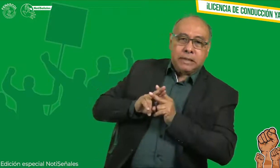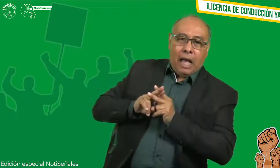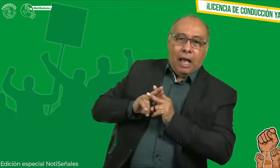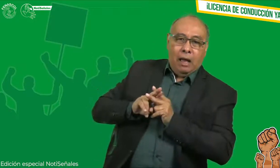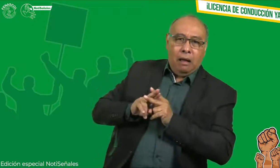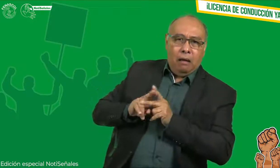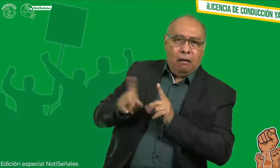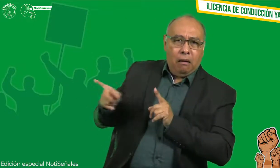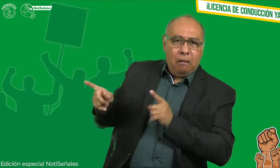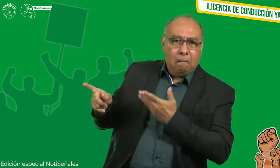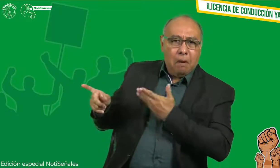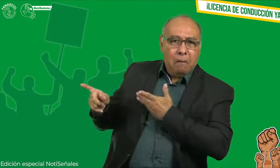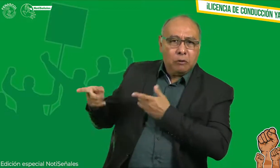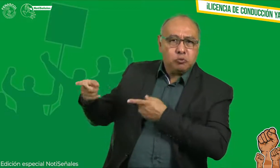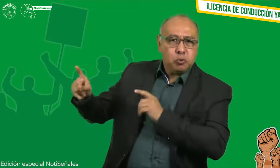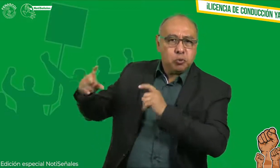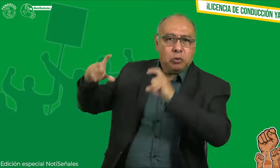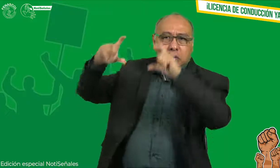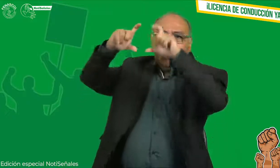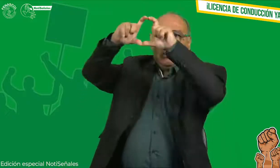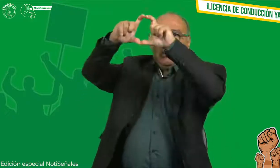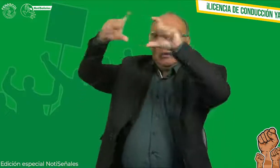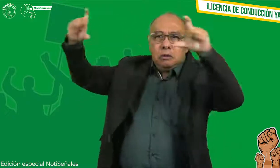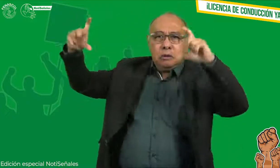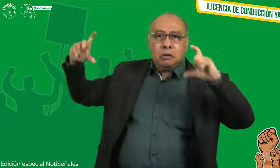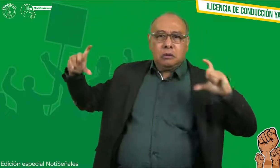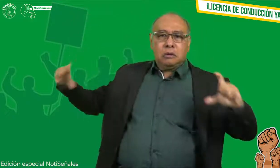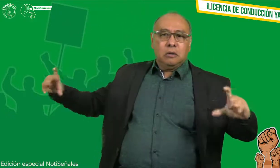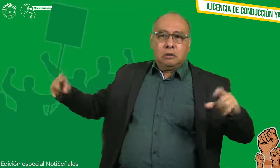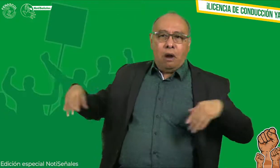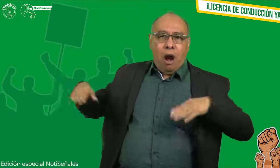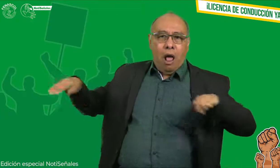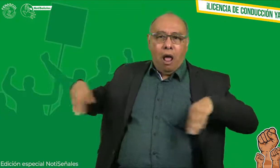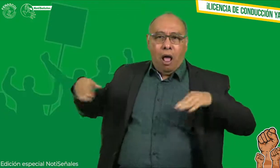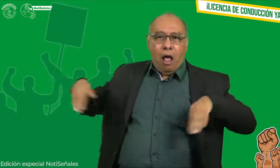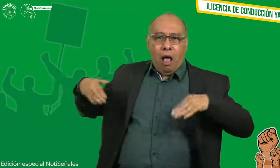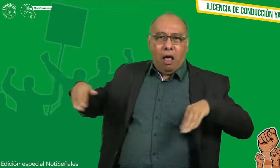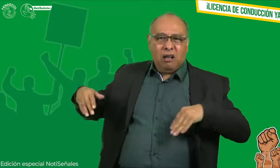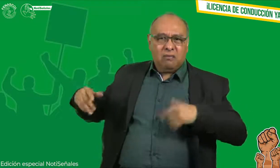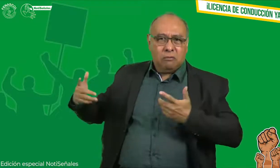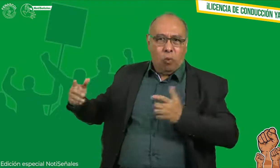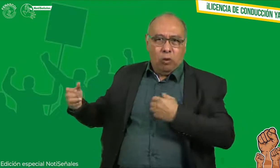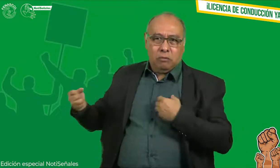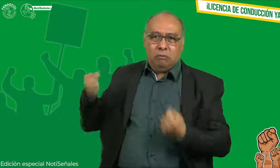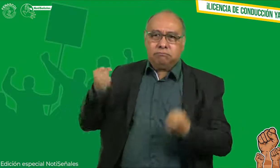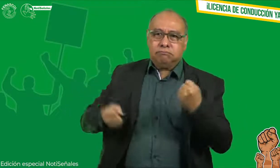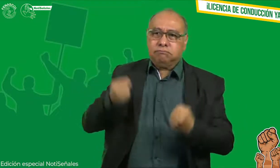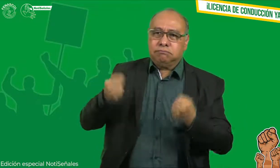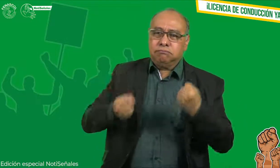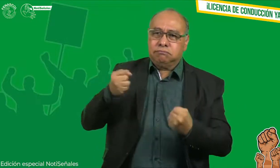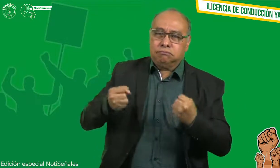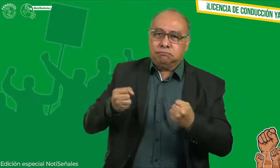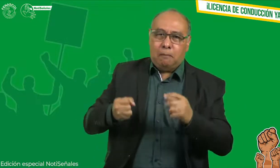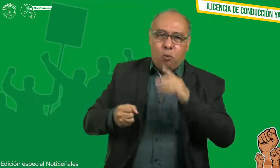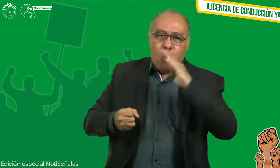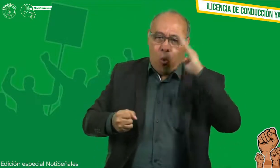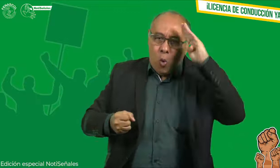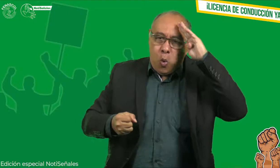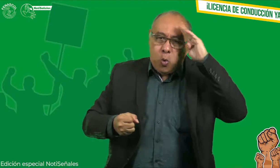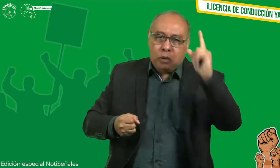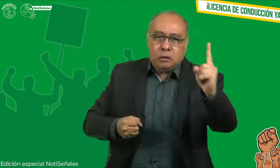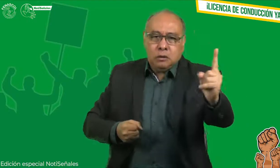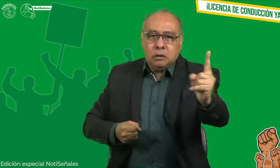mío? Ejemplo, un familiar, mi mamá, me presta su automóvil y no tengo